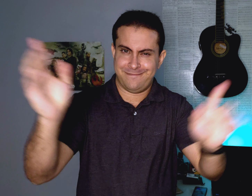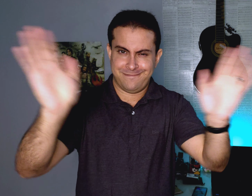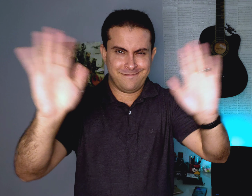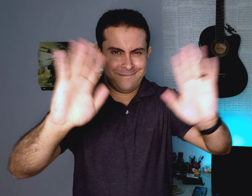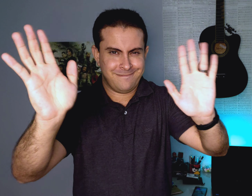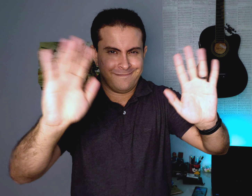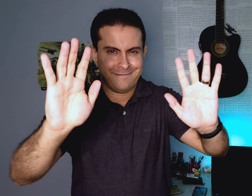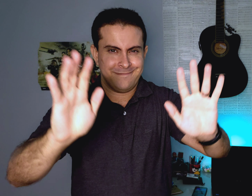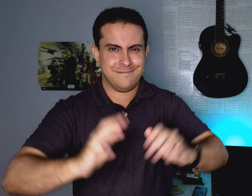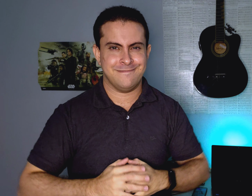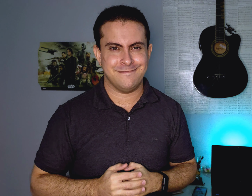até a próxima. Valeu!